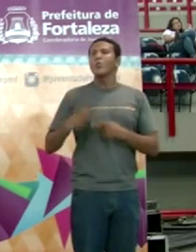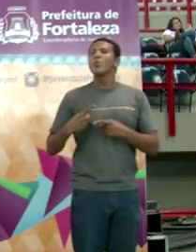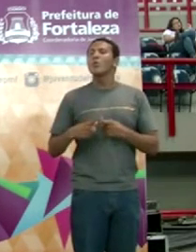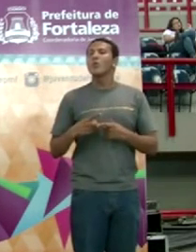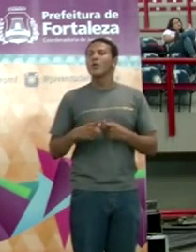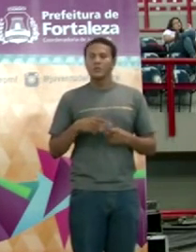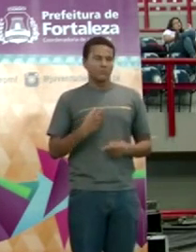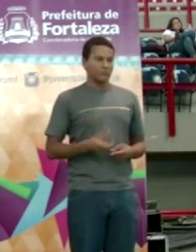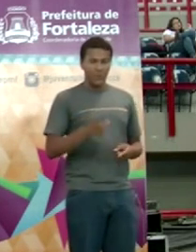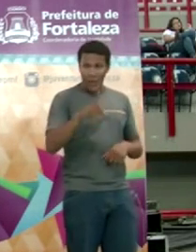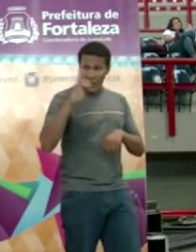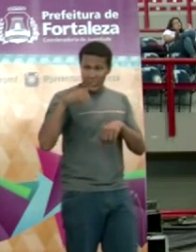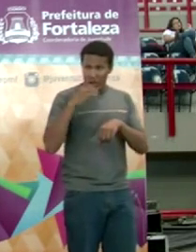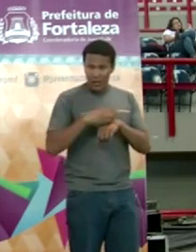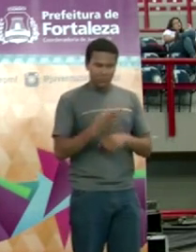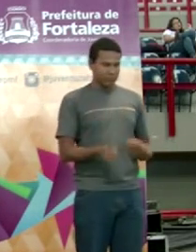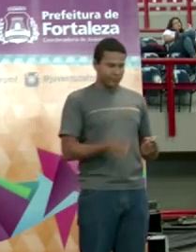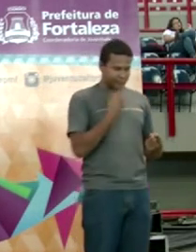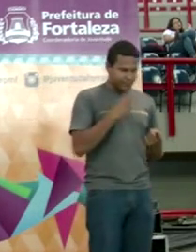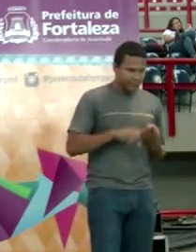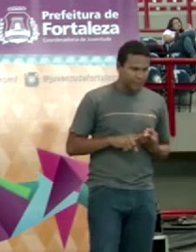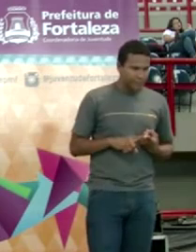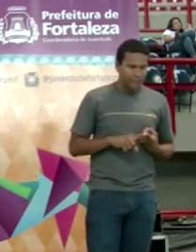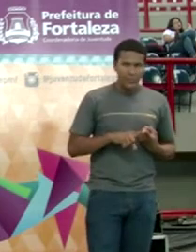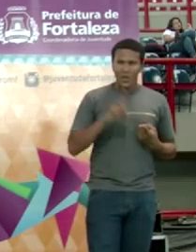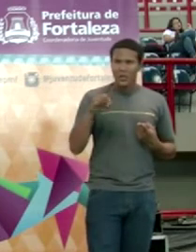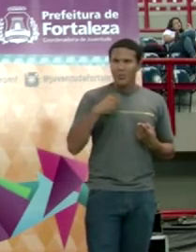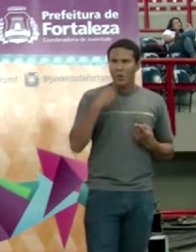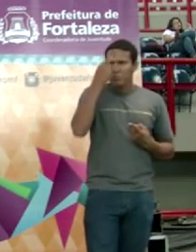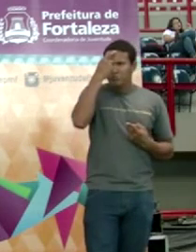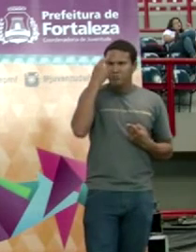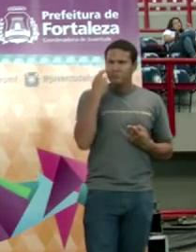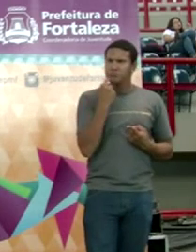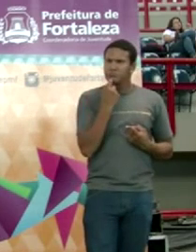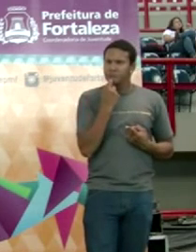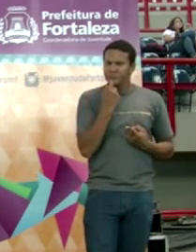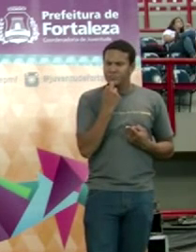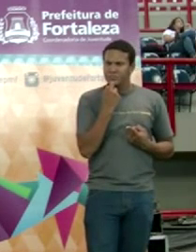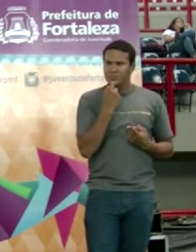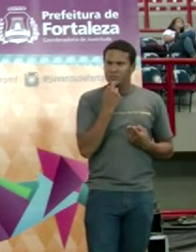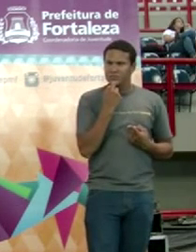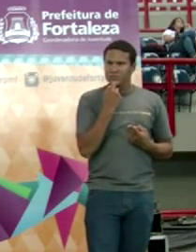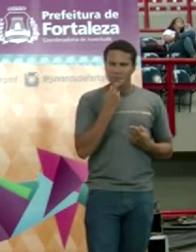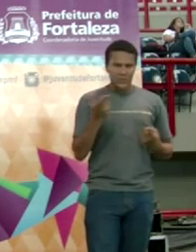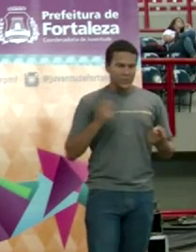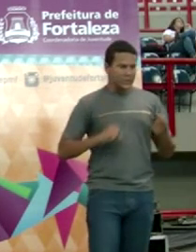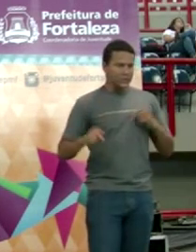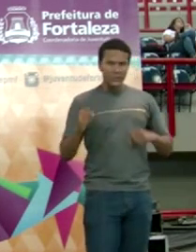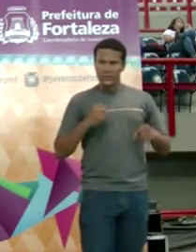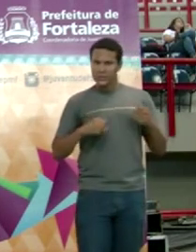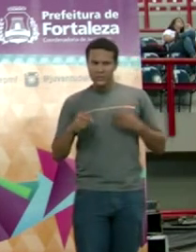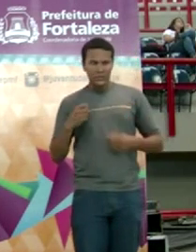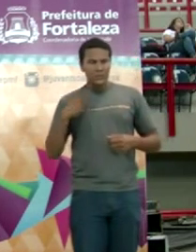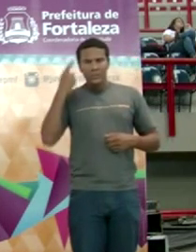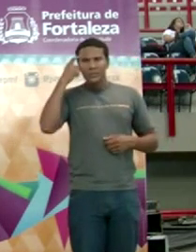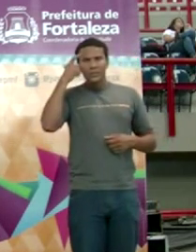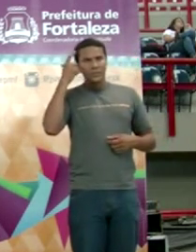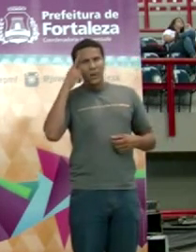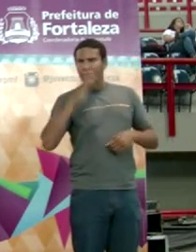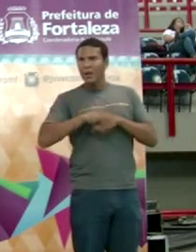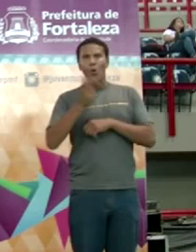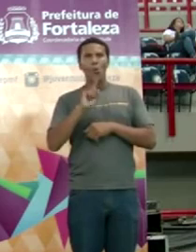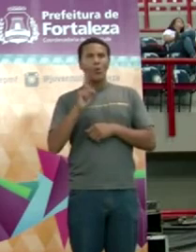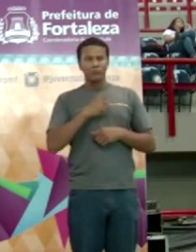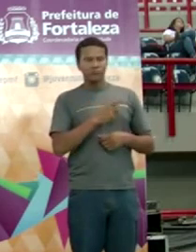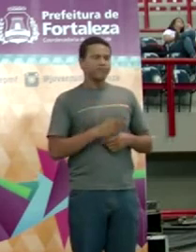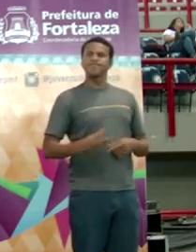passou paracetamol, ele tomou um comprimido, deu meia hora, ele achou que não melhorou, porque tem uma galera que é aperreada, né? Meia hora não melhorou não, vou tomar